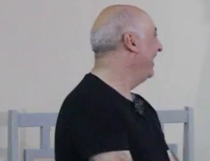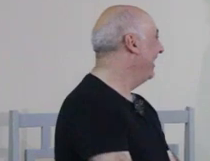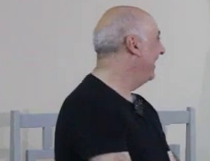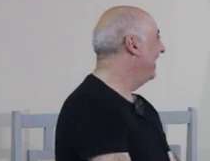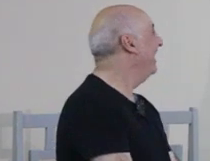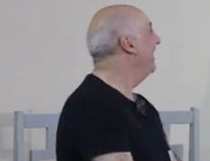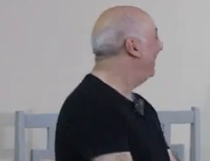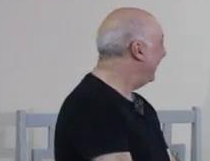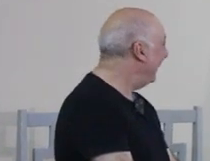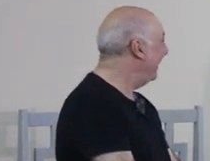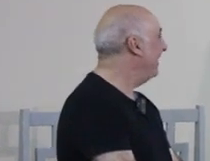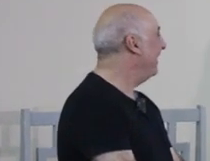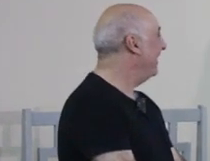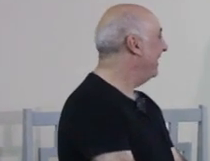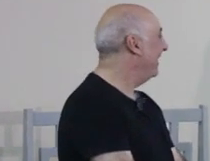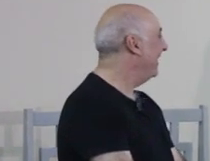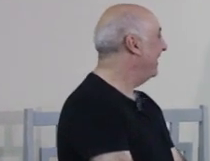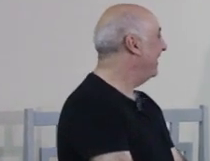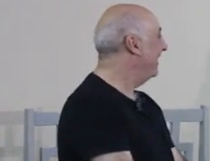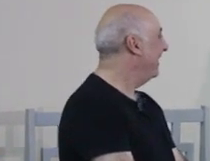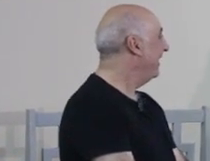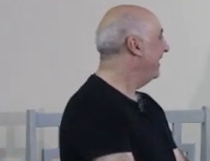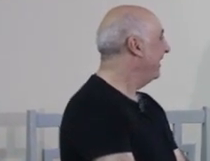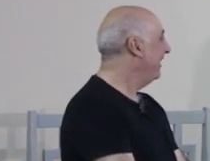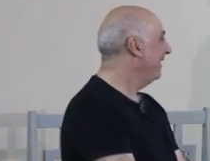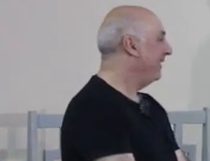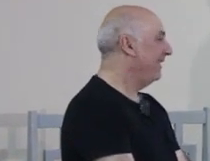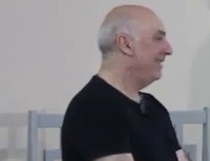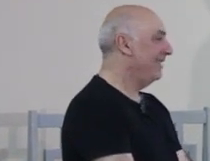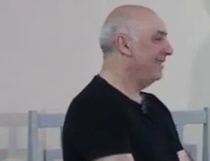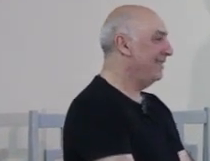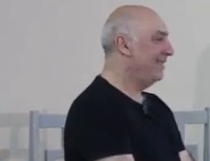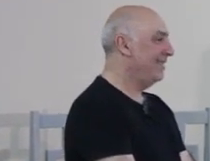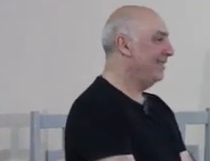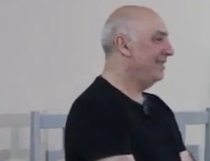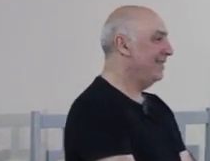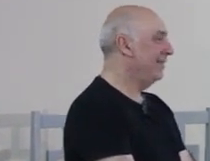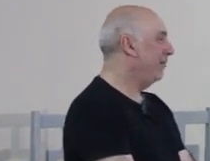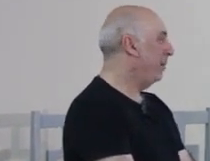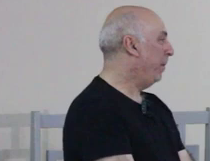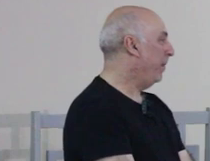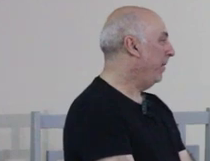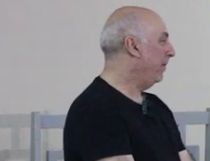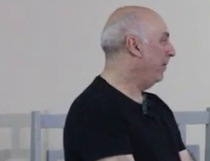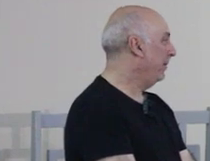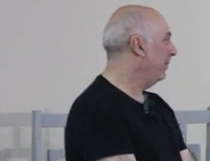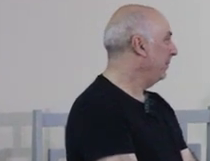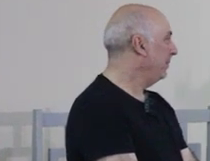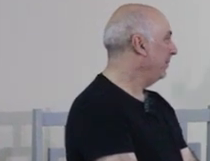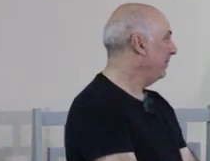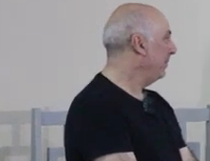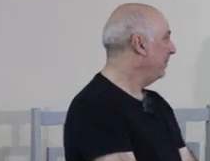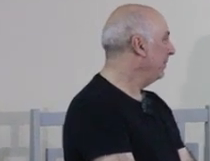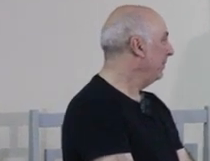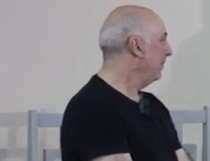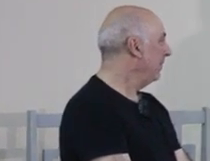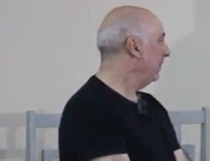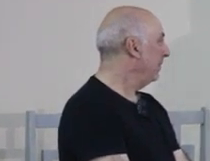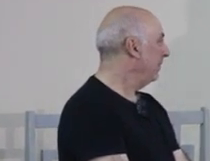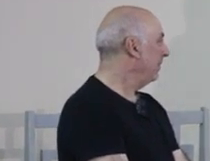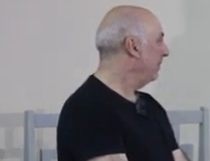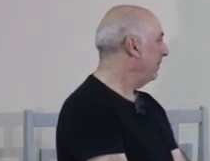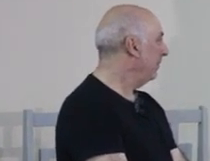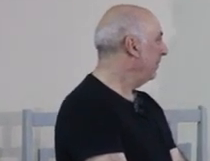do Porto por 6 meses. Nossa primeira entrada, chamei o Ivan, o professor Barquinha, tomamos um café, conversamos.